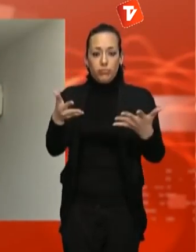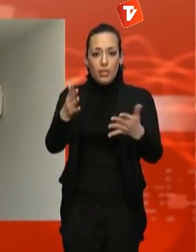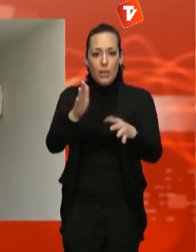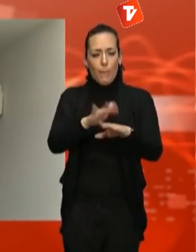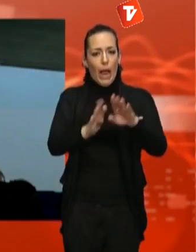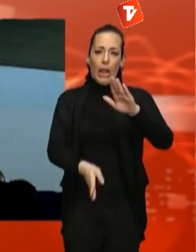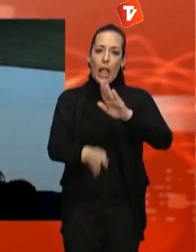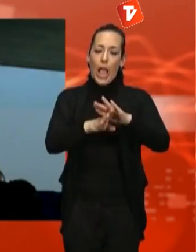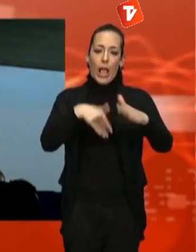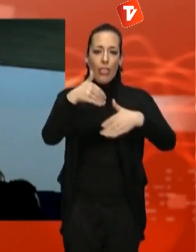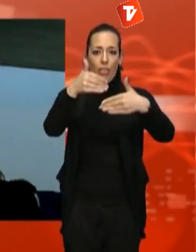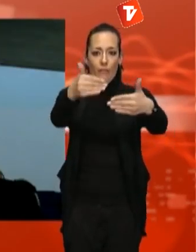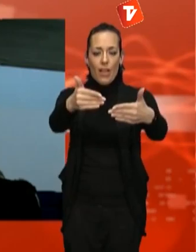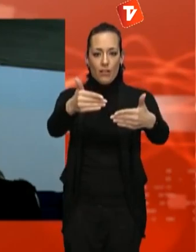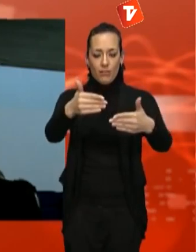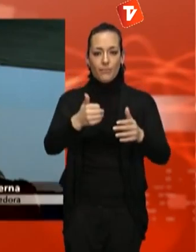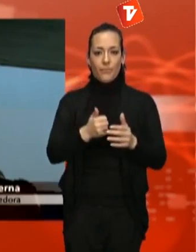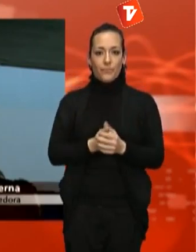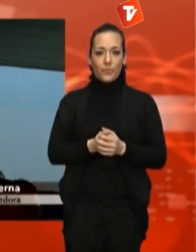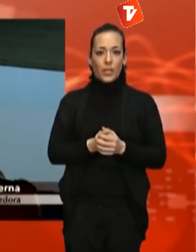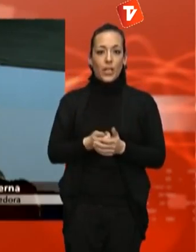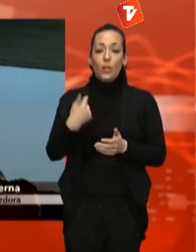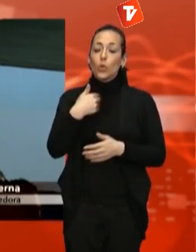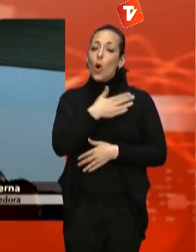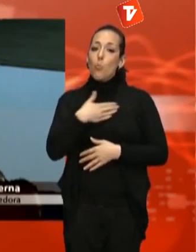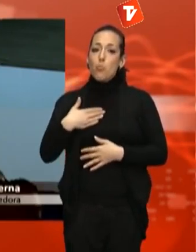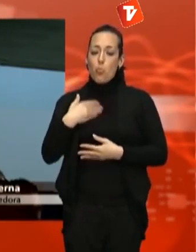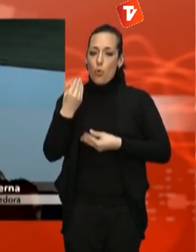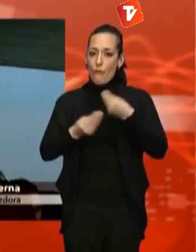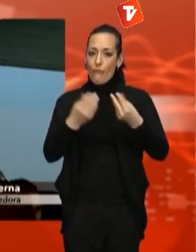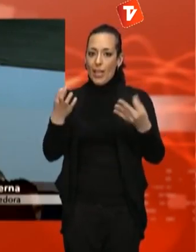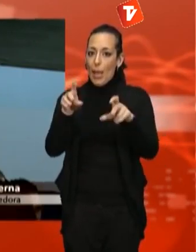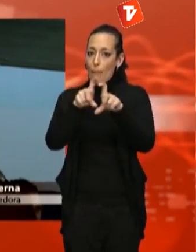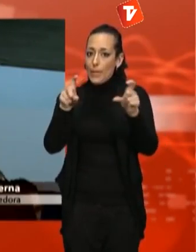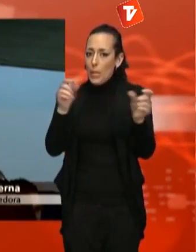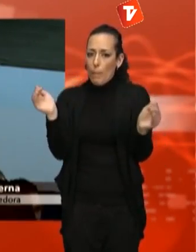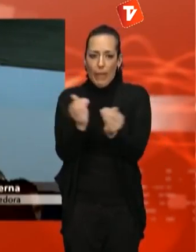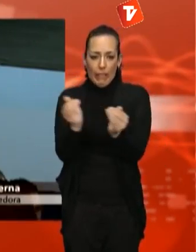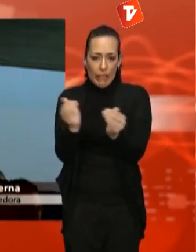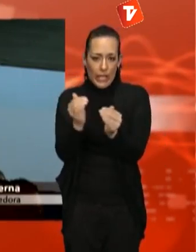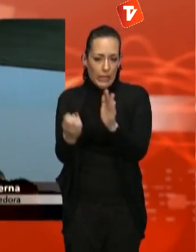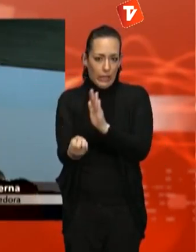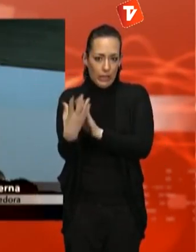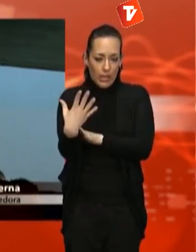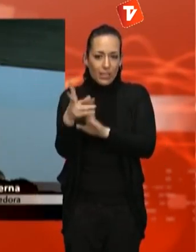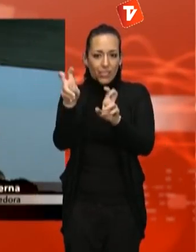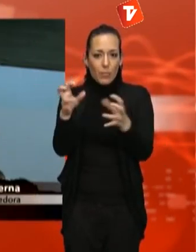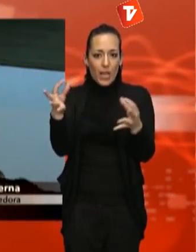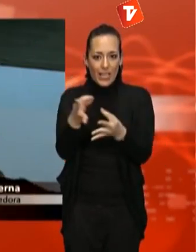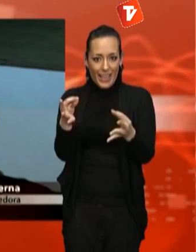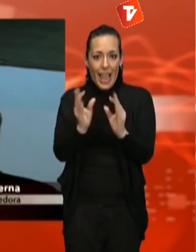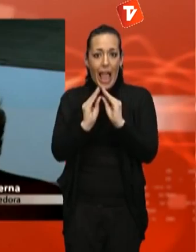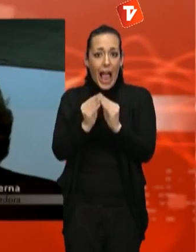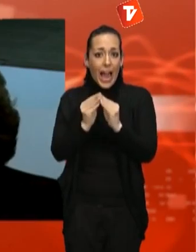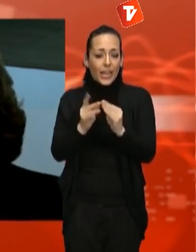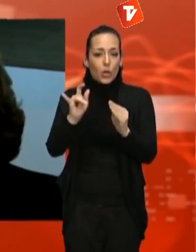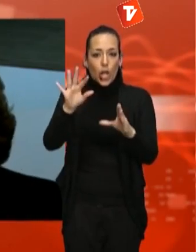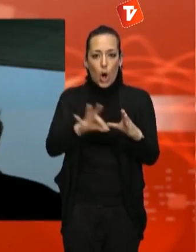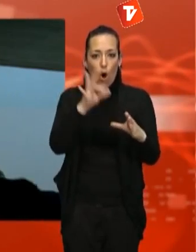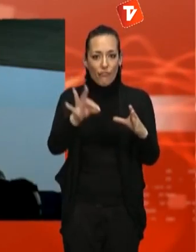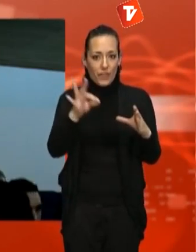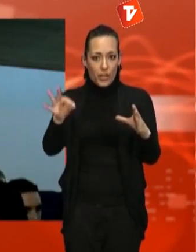crec que entre tots l'hem trobat. Quiero hacer una pequeña empresa de arreglos y confección. Y eso es lo que...